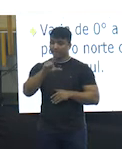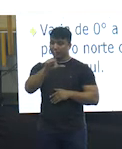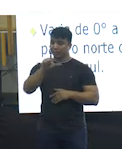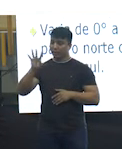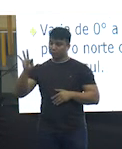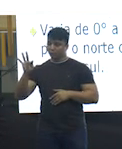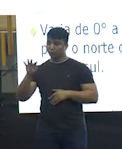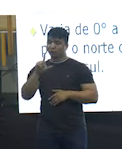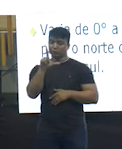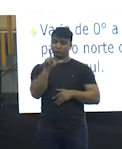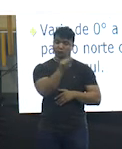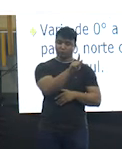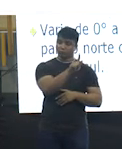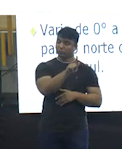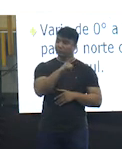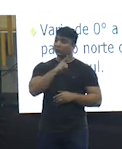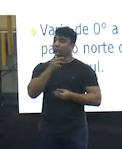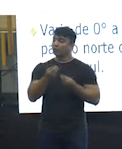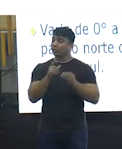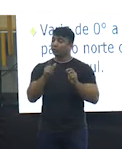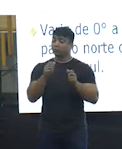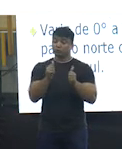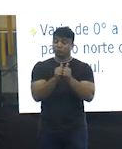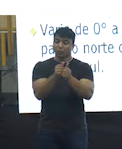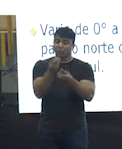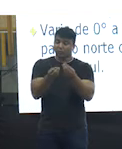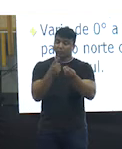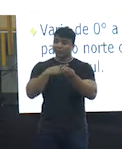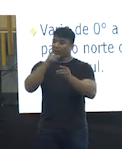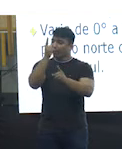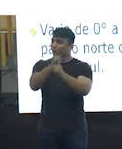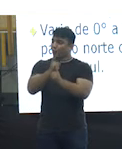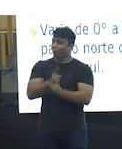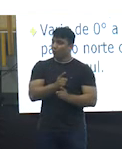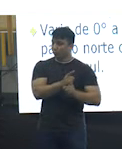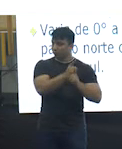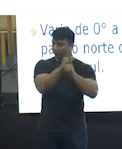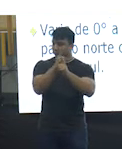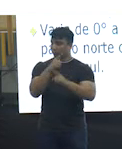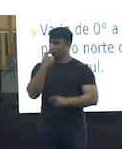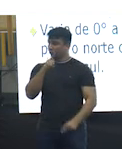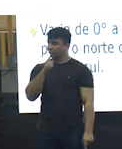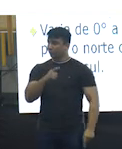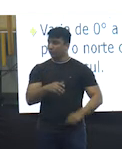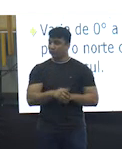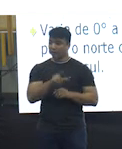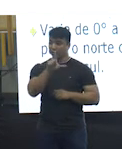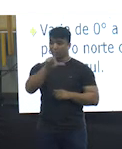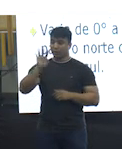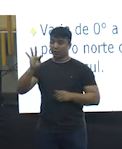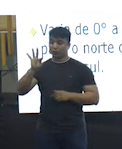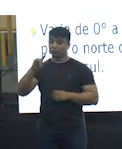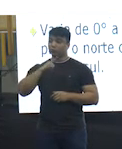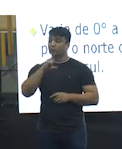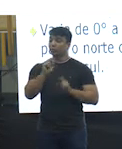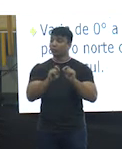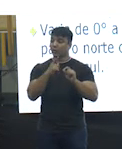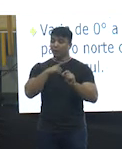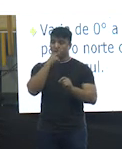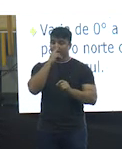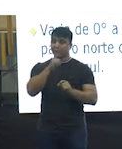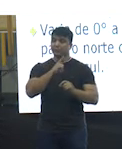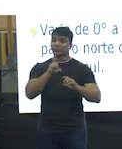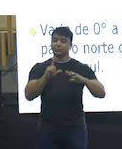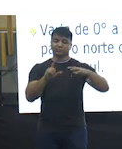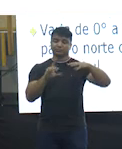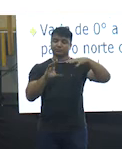de latitude, sistema de longitude, que junto formam as coordenadas geográficas. A latitude, como você percebe,